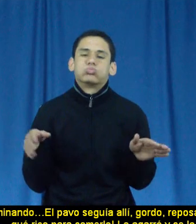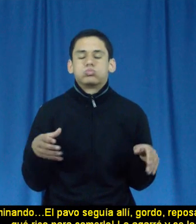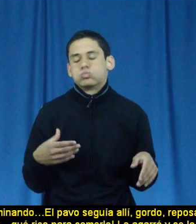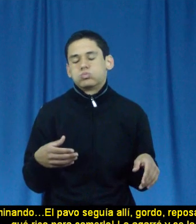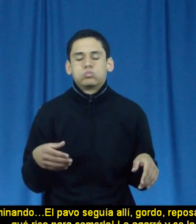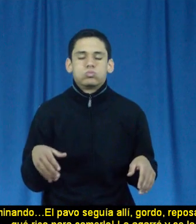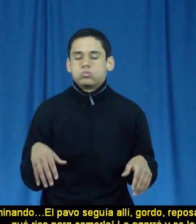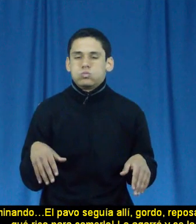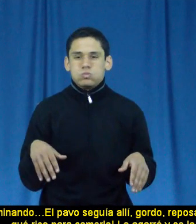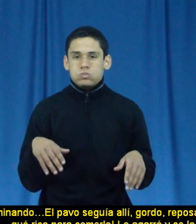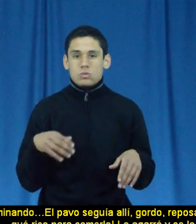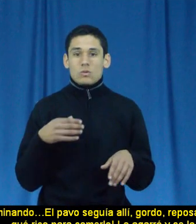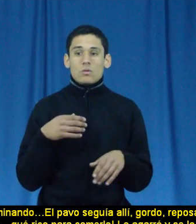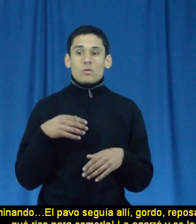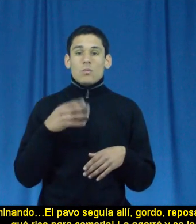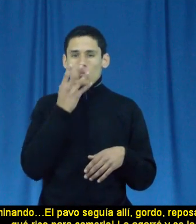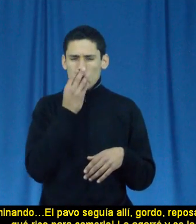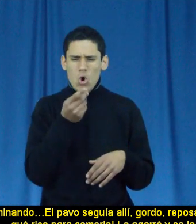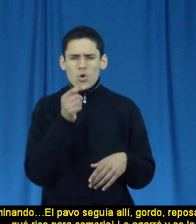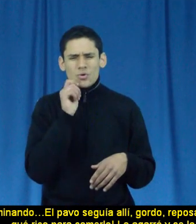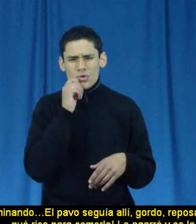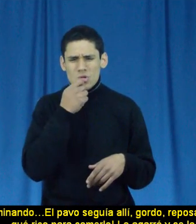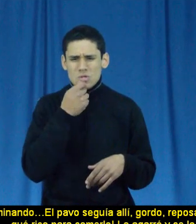El zorro dijo: qué rico para comerlo.